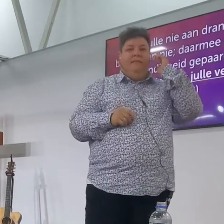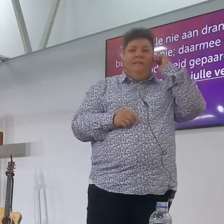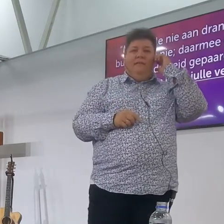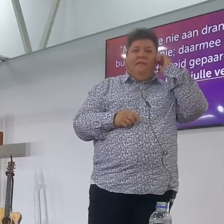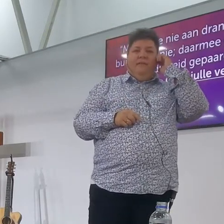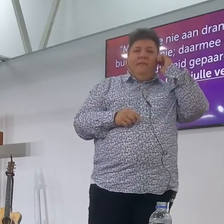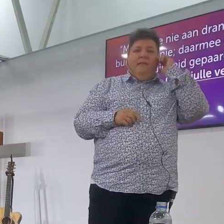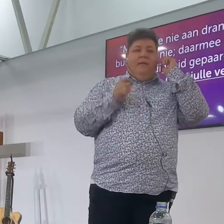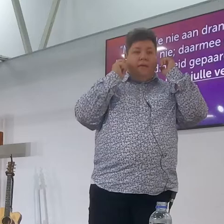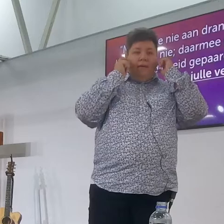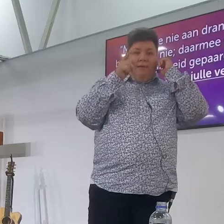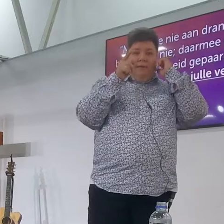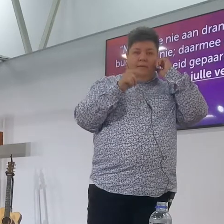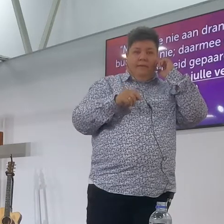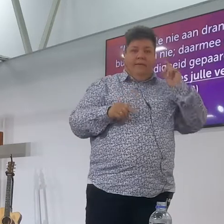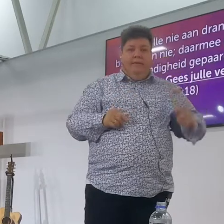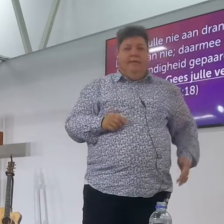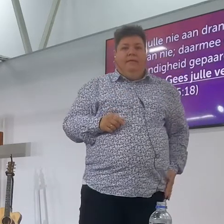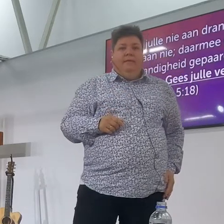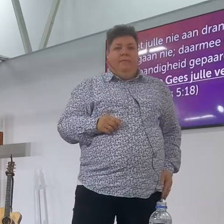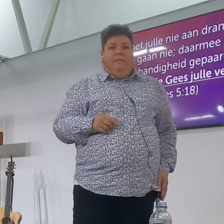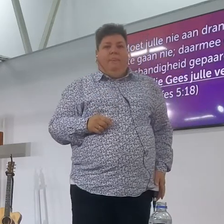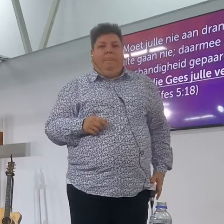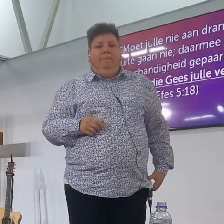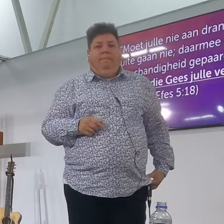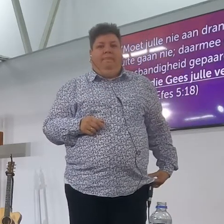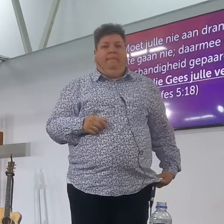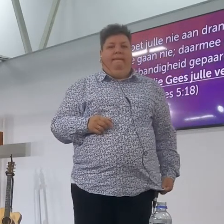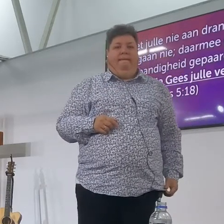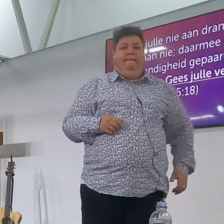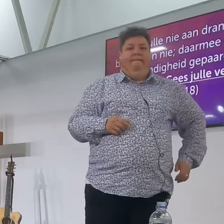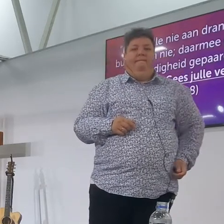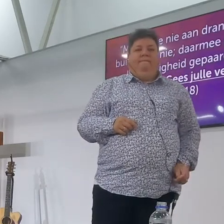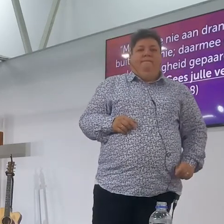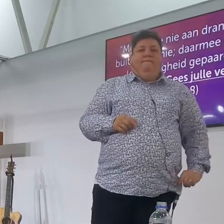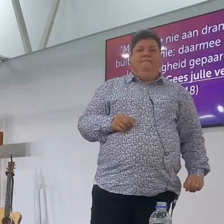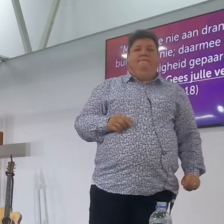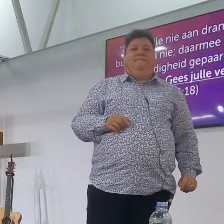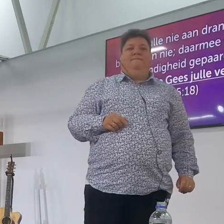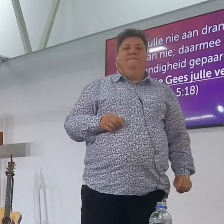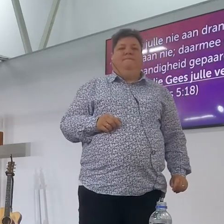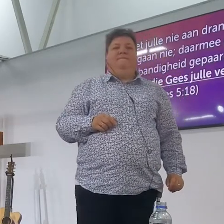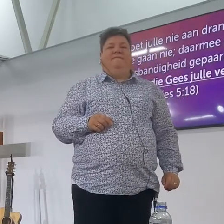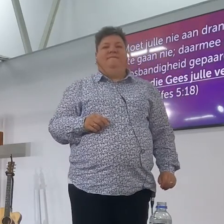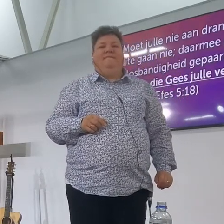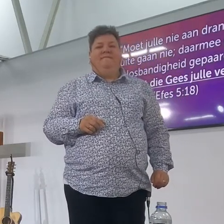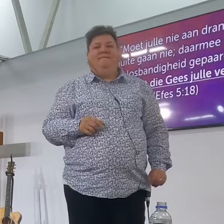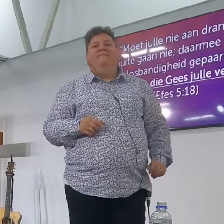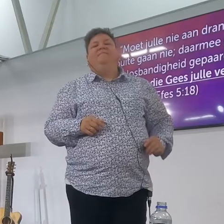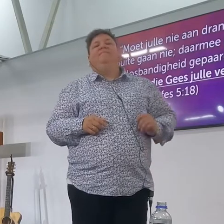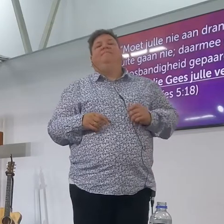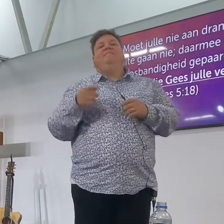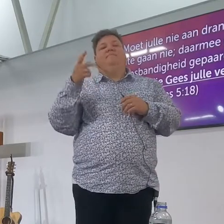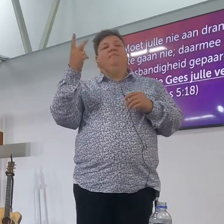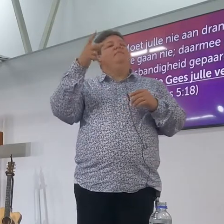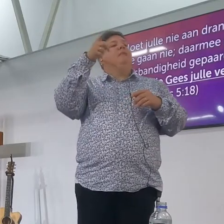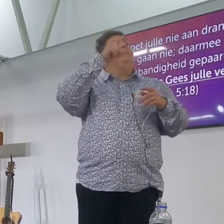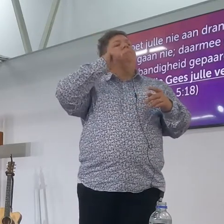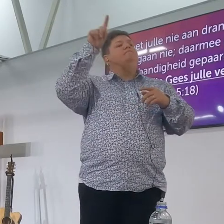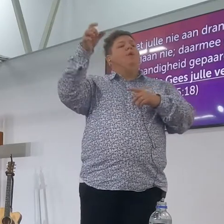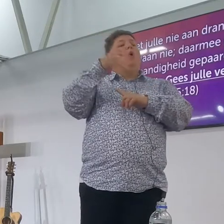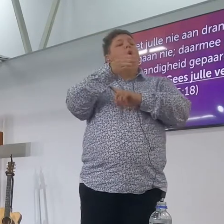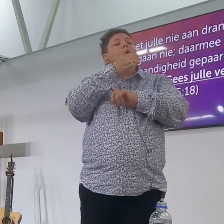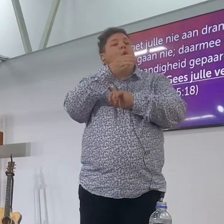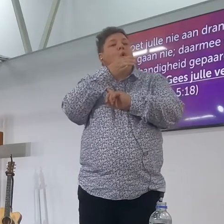nee, maar dit is van toepassing op vanoggend se boodskap. So, julle het al gehoor van die ou wat gesê het, hy kom by die kroeg en hy sê,